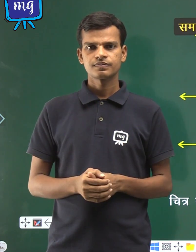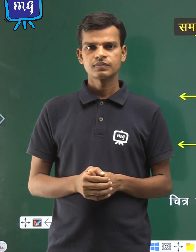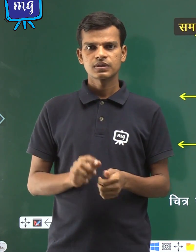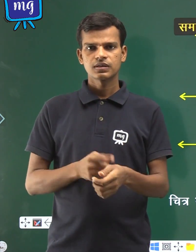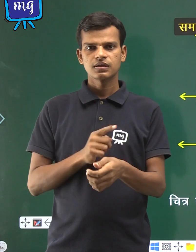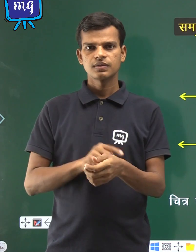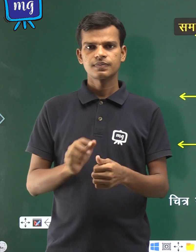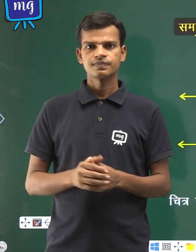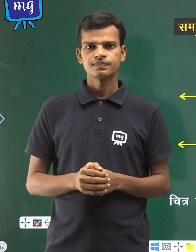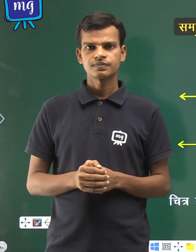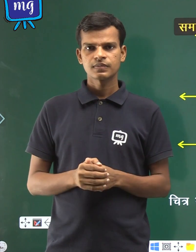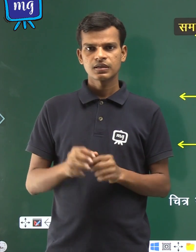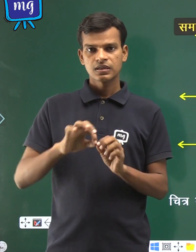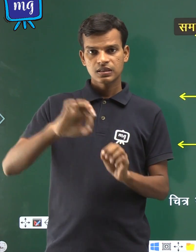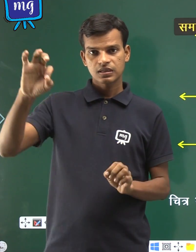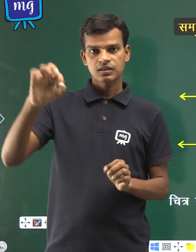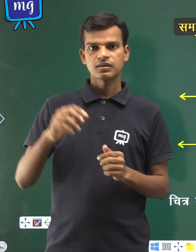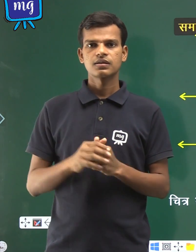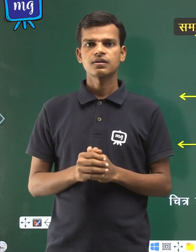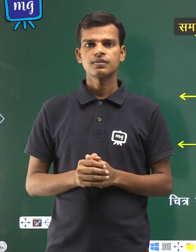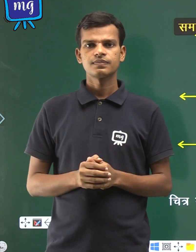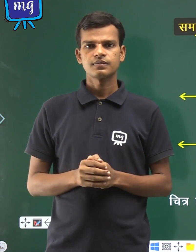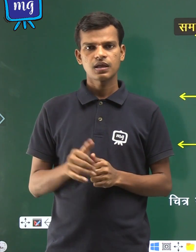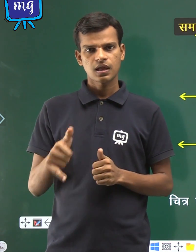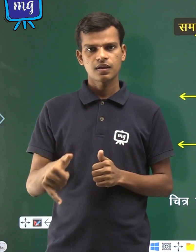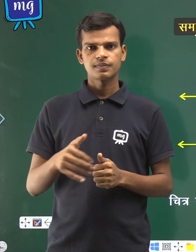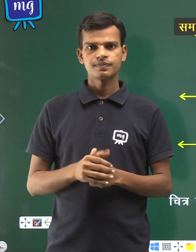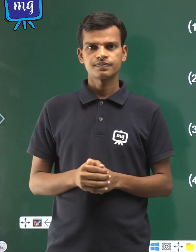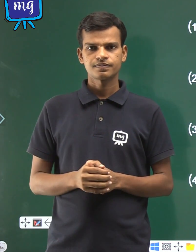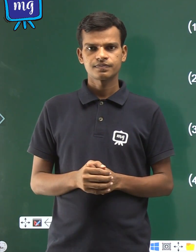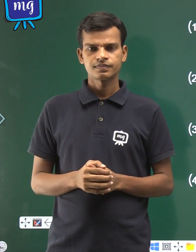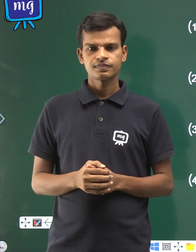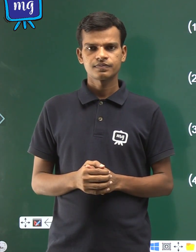की तिर्यक छेदी रेखा है।